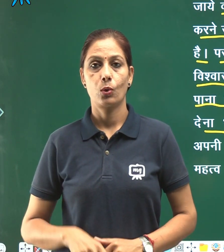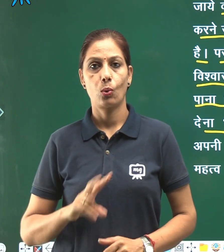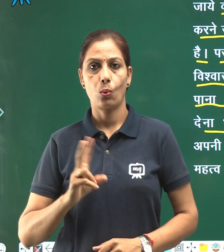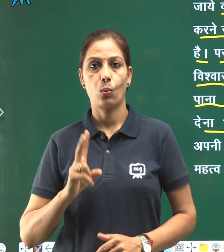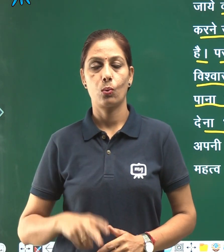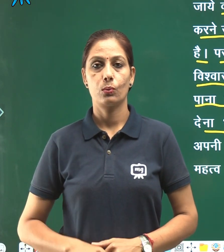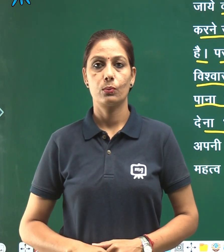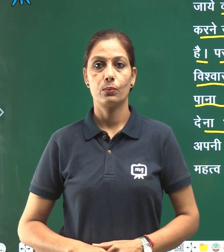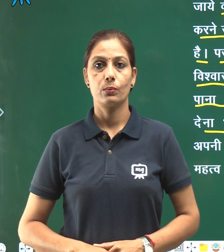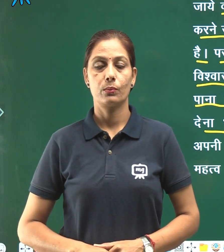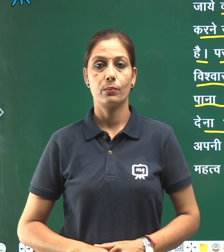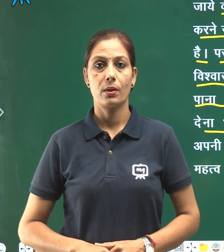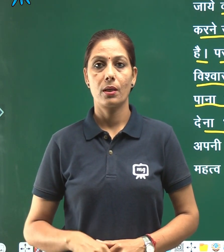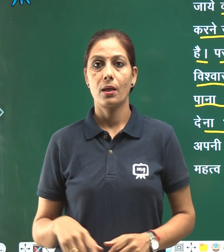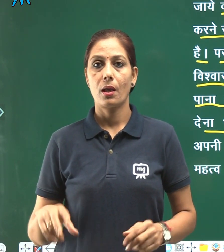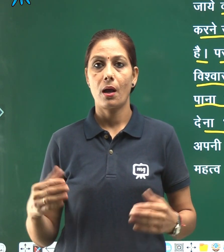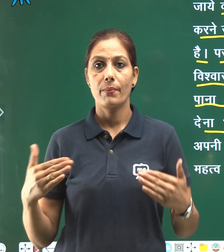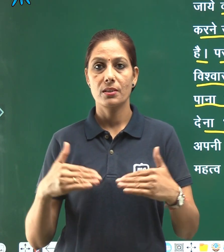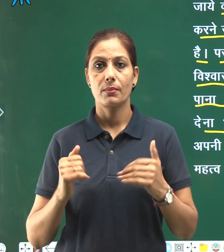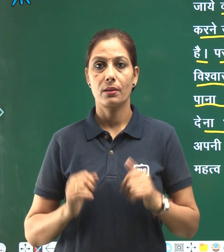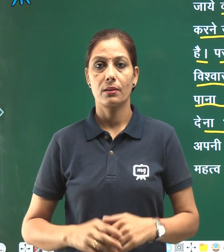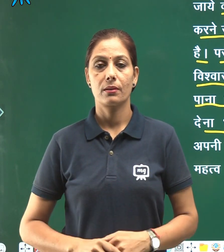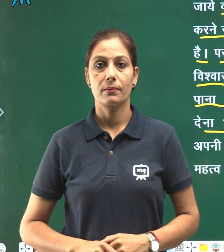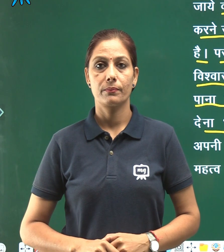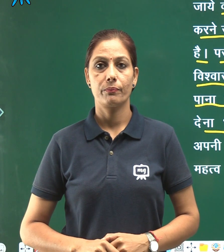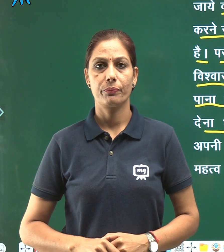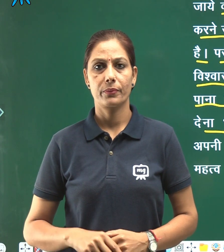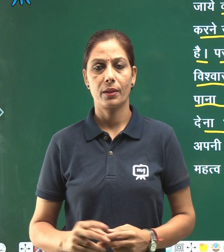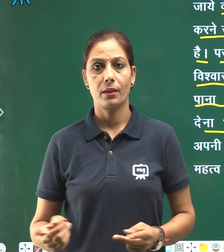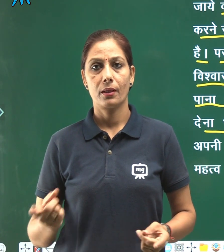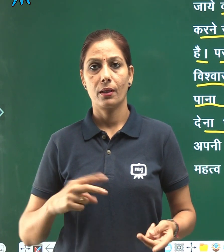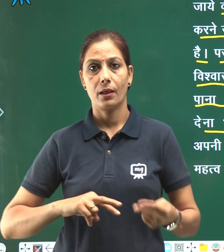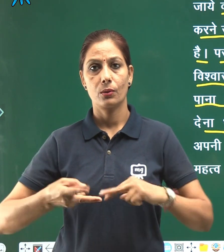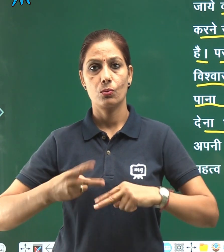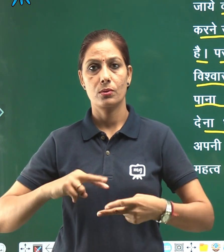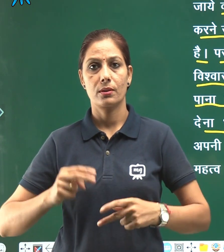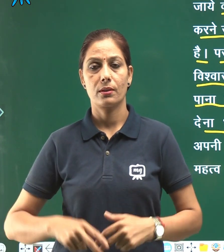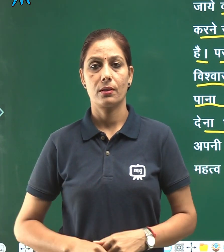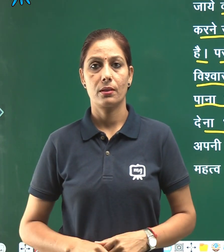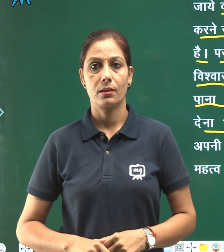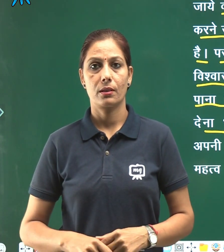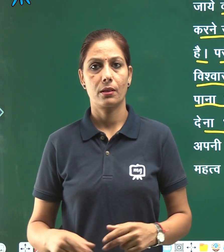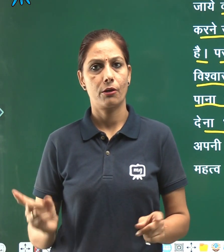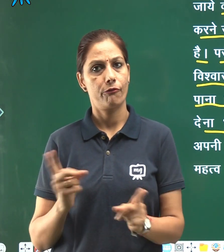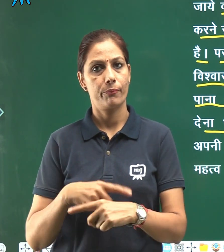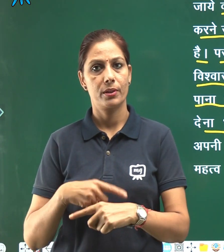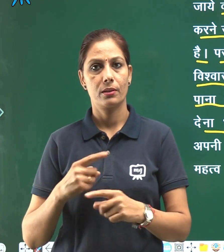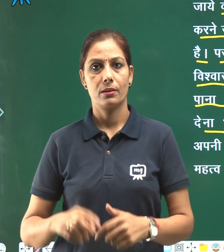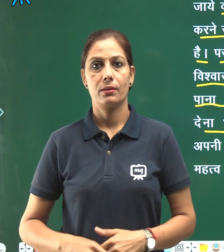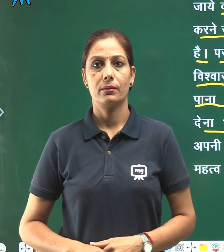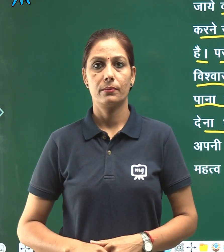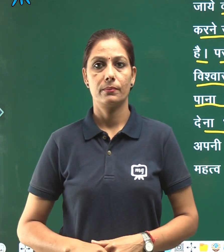दोनों आपस में एक दूसरे के विपरीत थे।